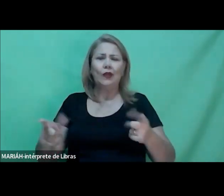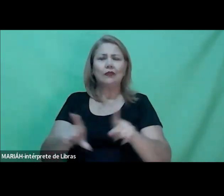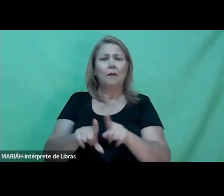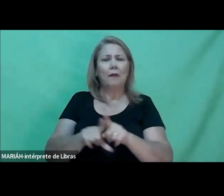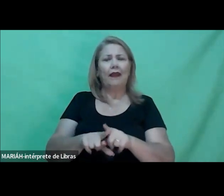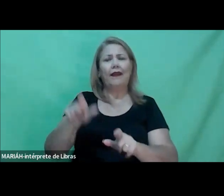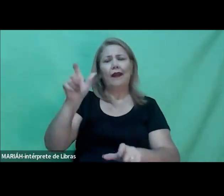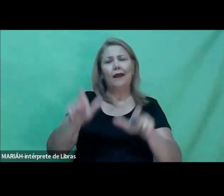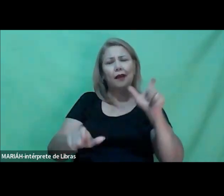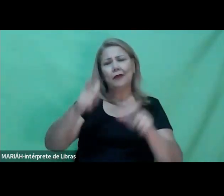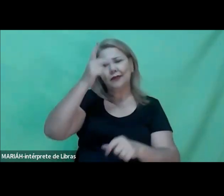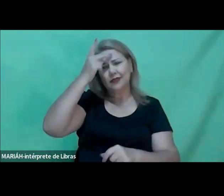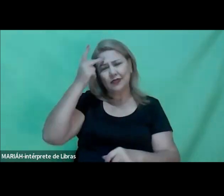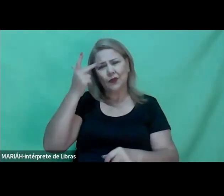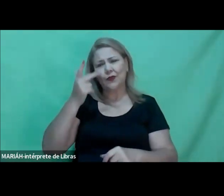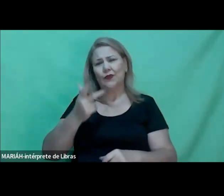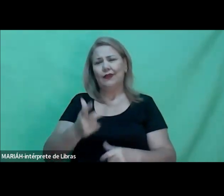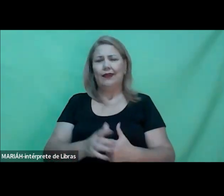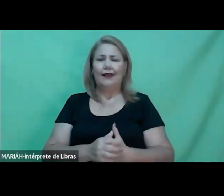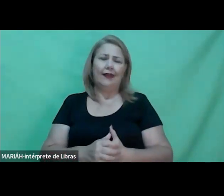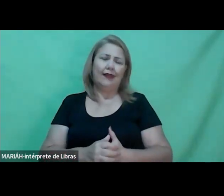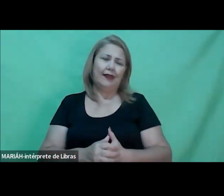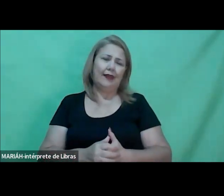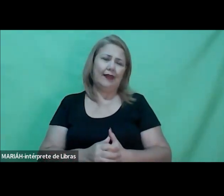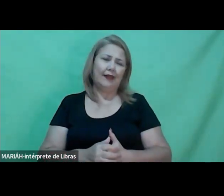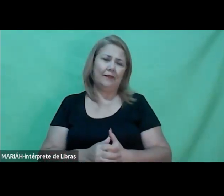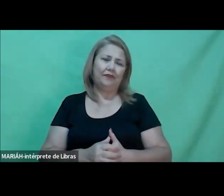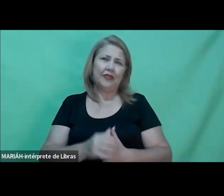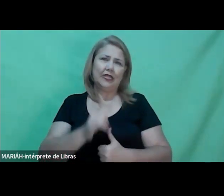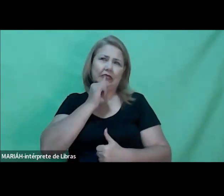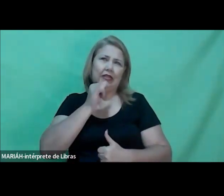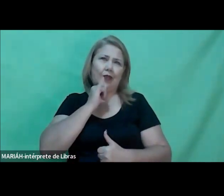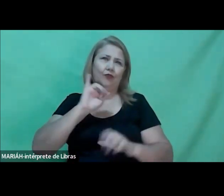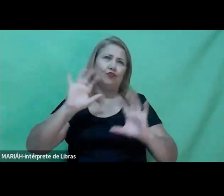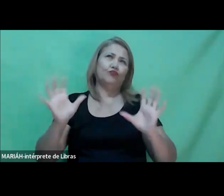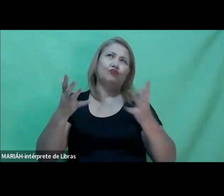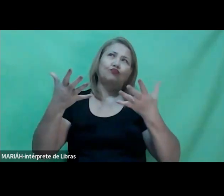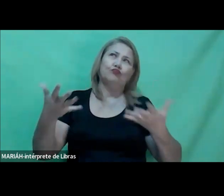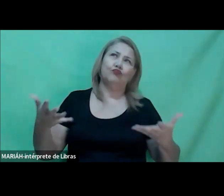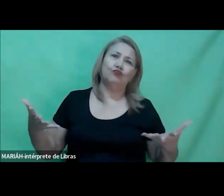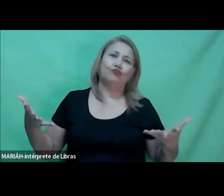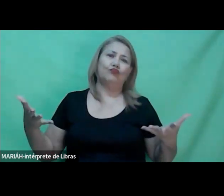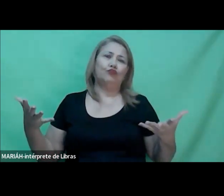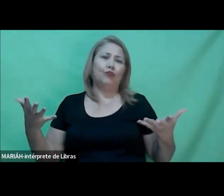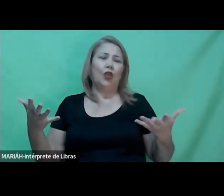sillas cuando eh vamos a a un evento que que que que que se está utilizando para poder